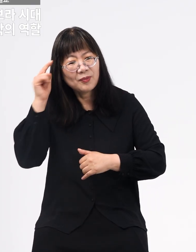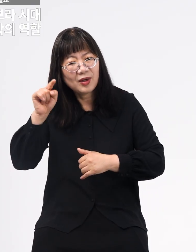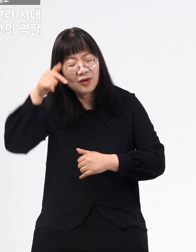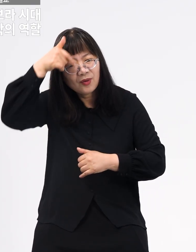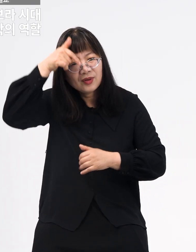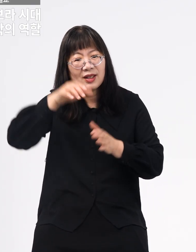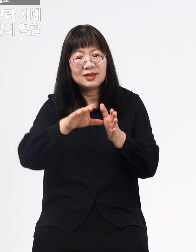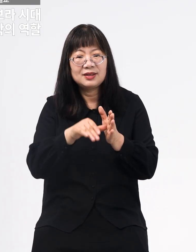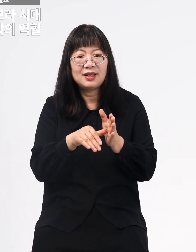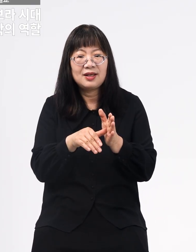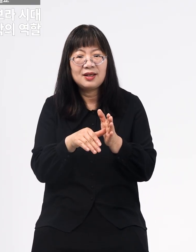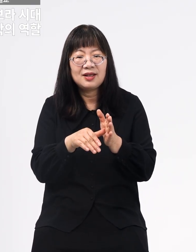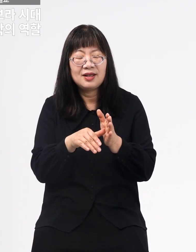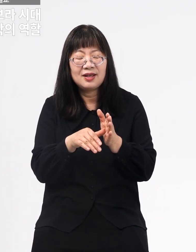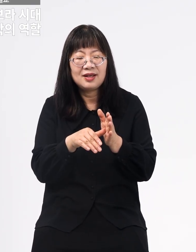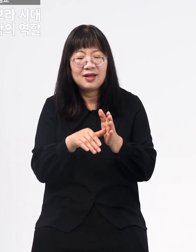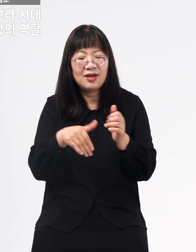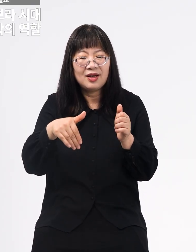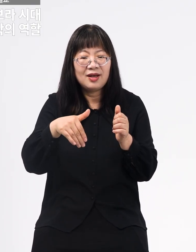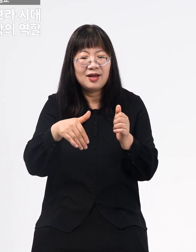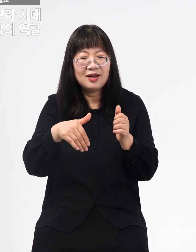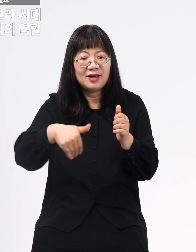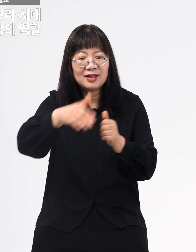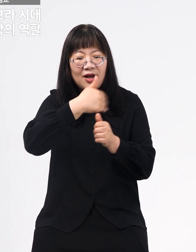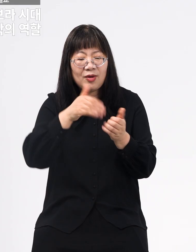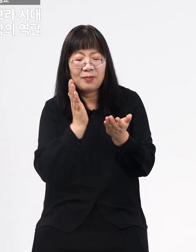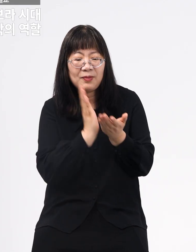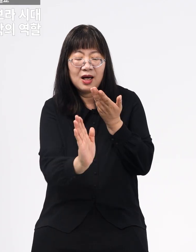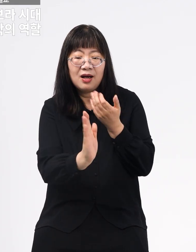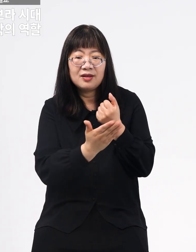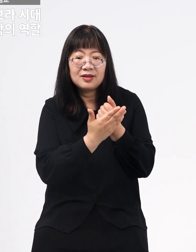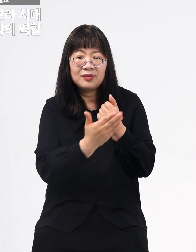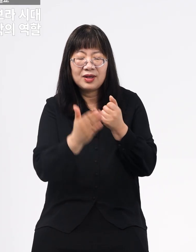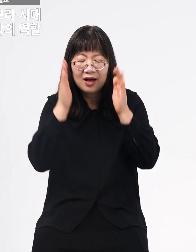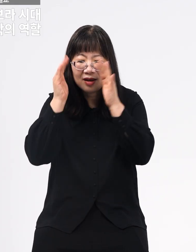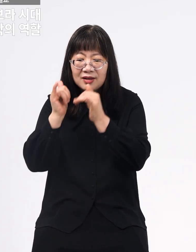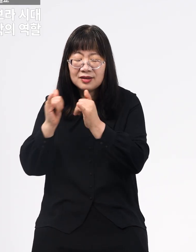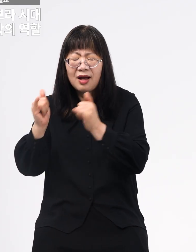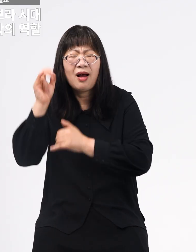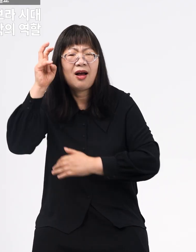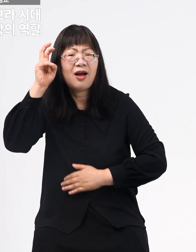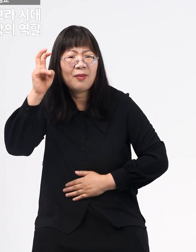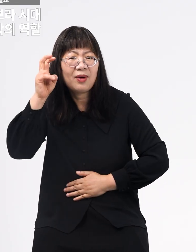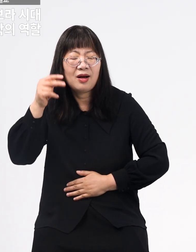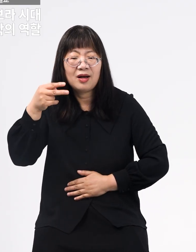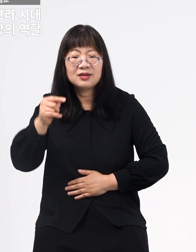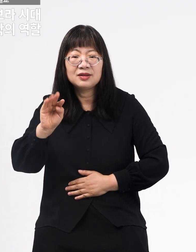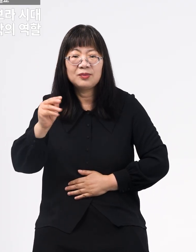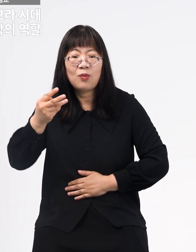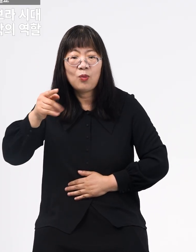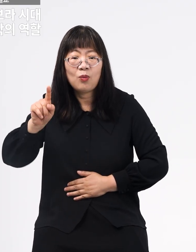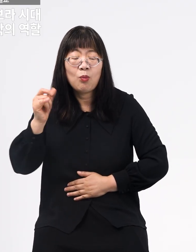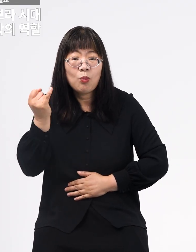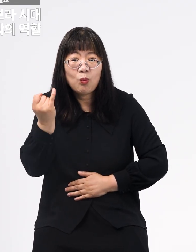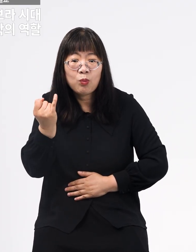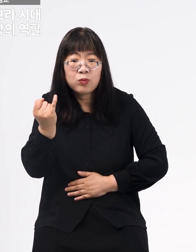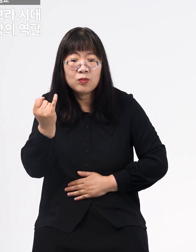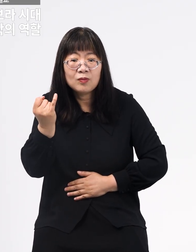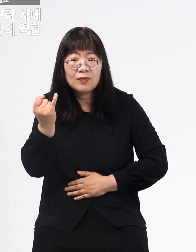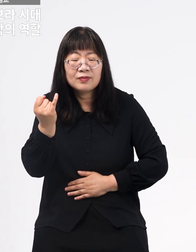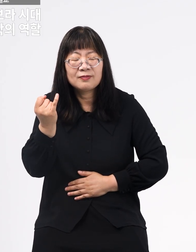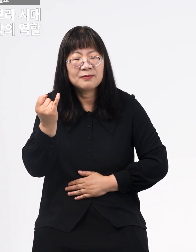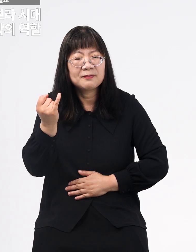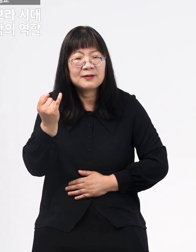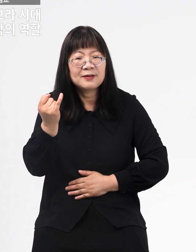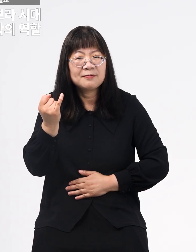고대 시대 이게 그림이 맞지 않으니까 학자들이 아마도 드보라는